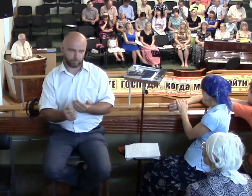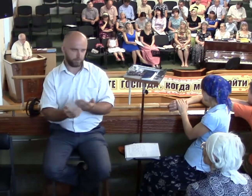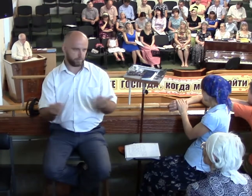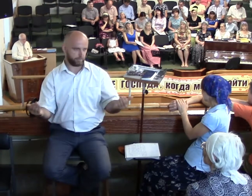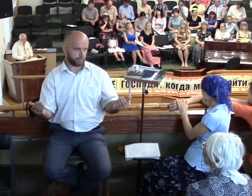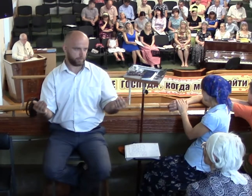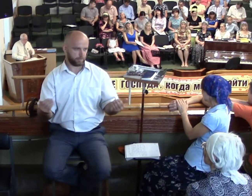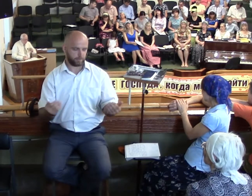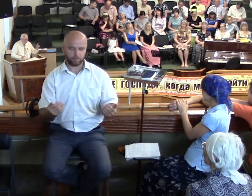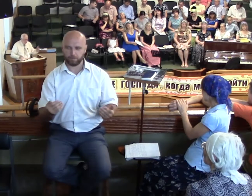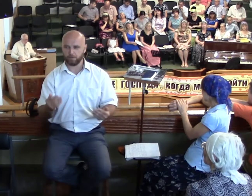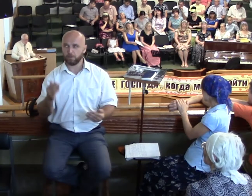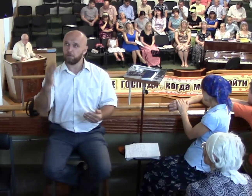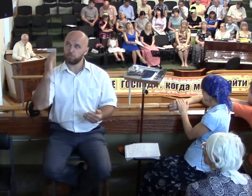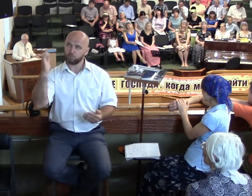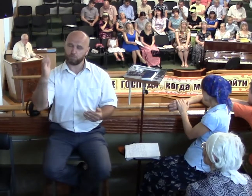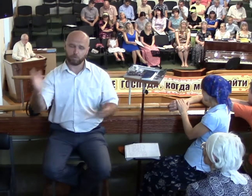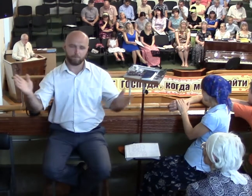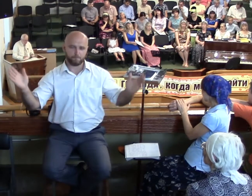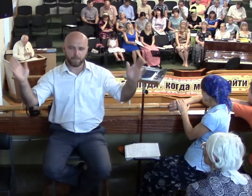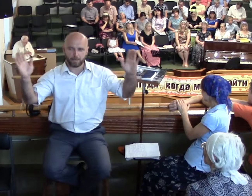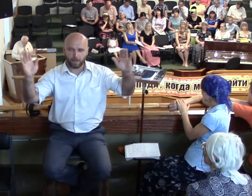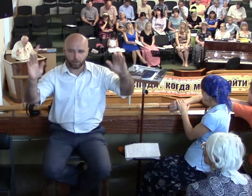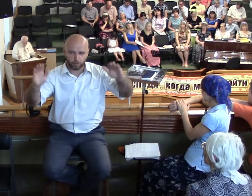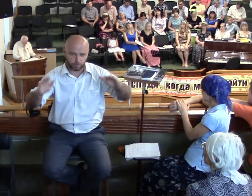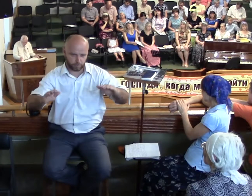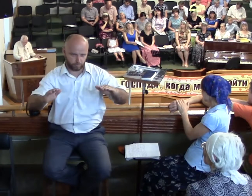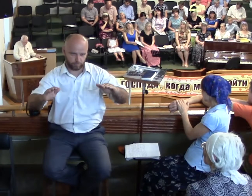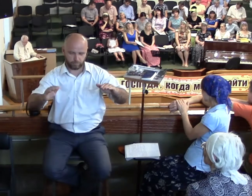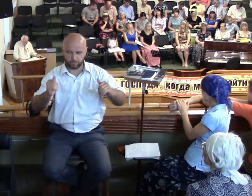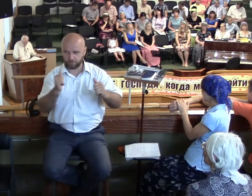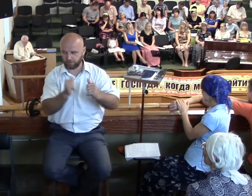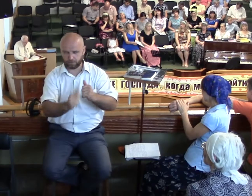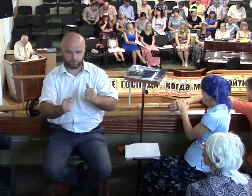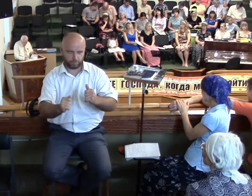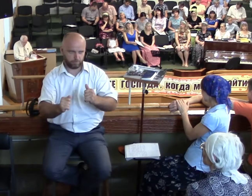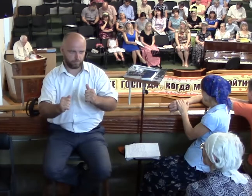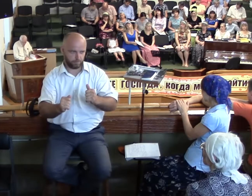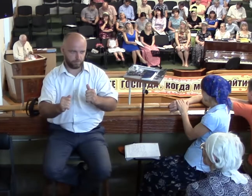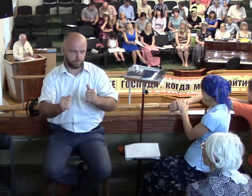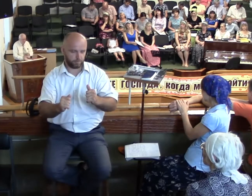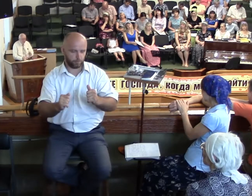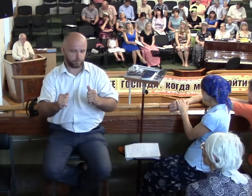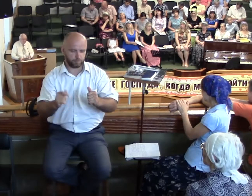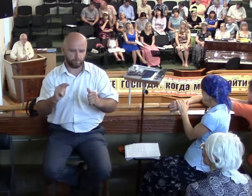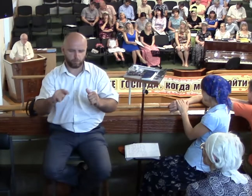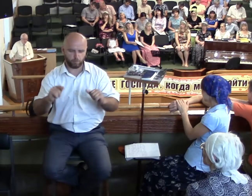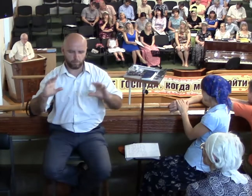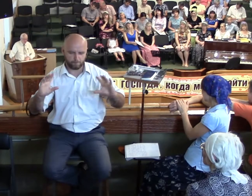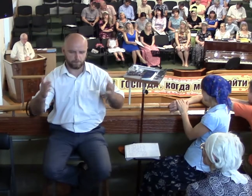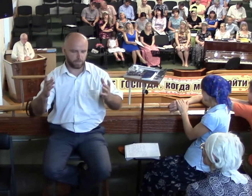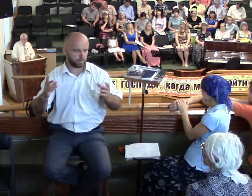Господь поможет нам. Без этого не увидим Господа. Друзья, в любое мгновение может прийти Христос. В